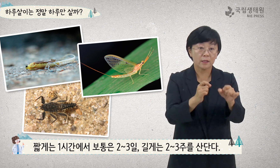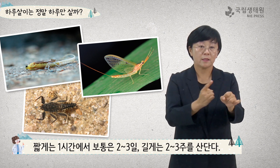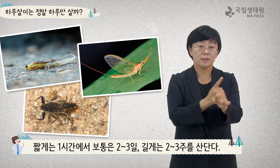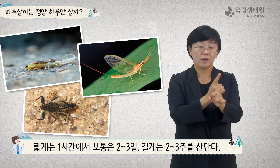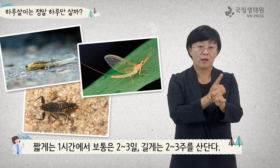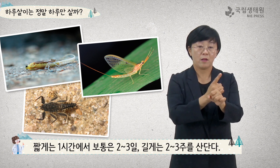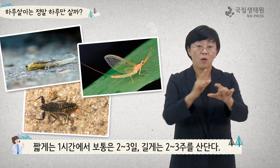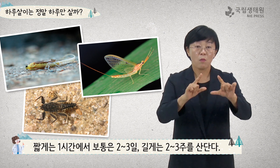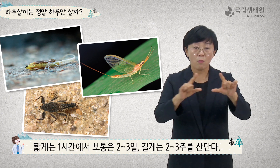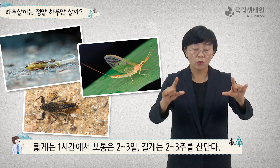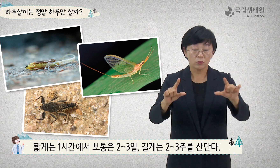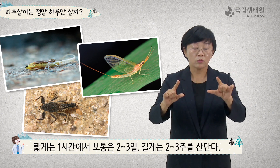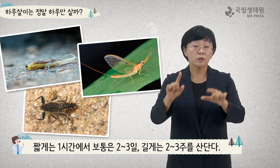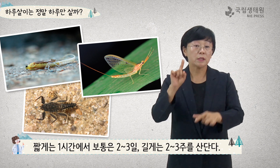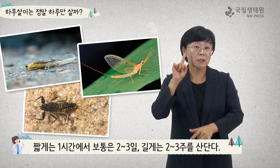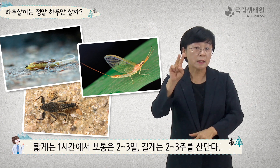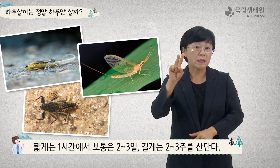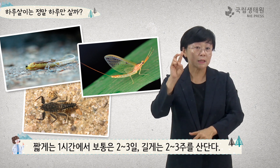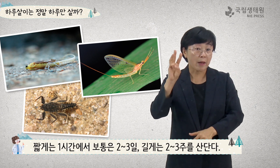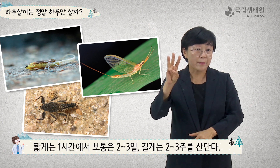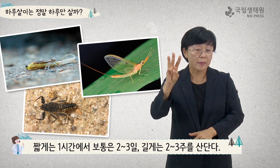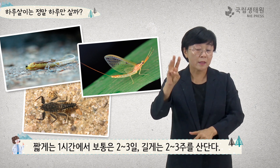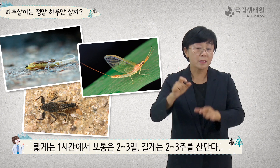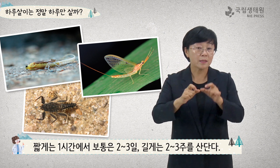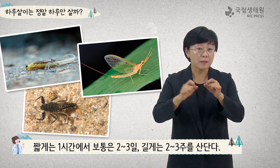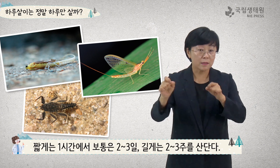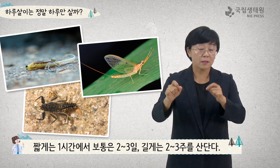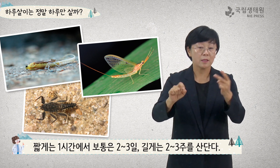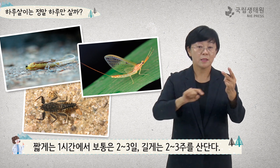어른벌레가 되기 전에 거치는 단계가 있어.